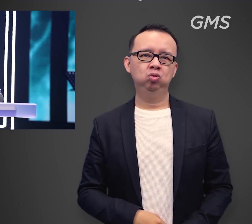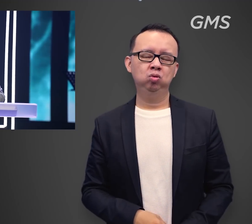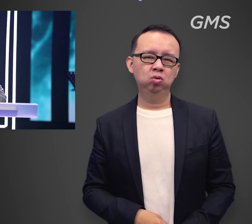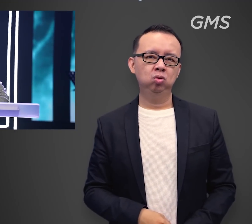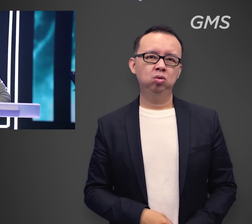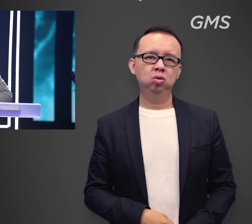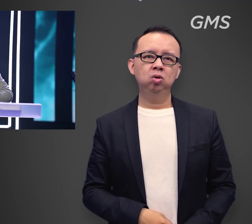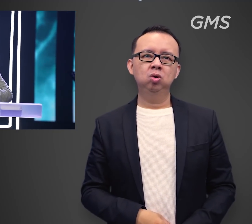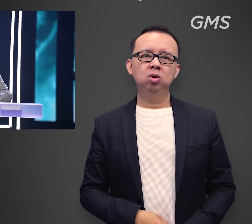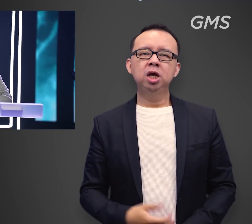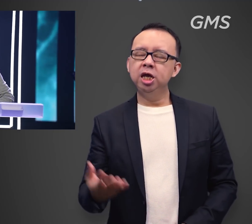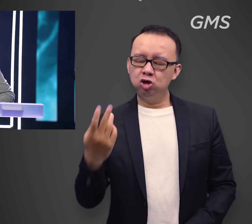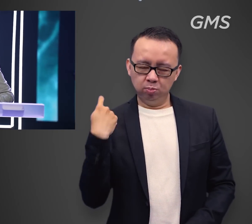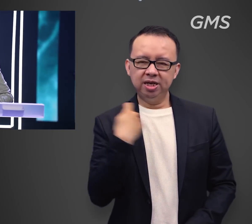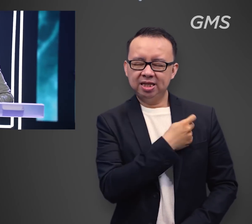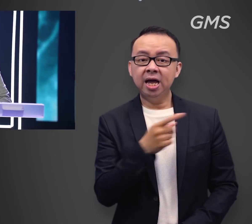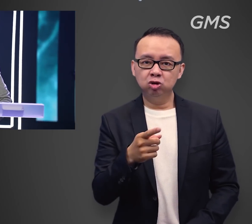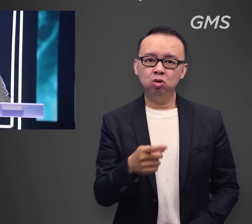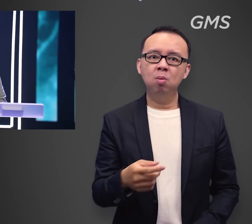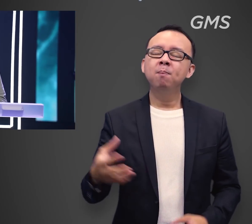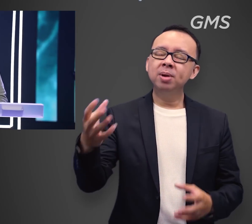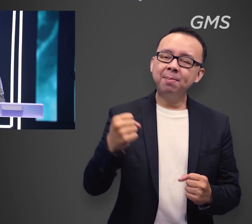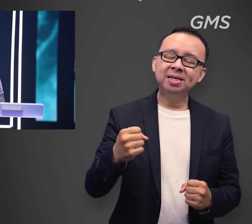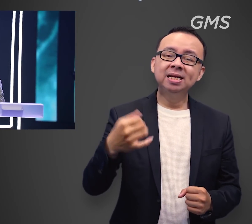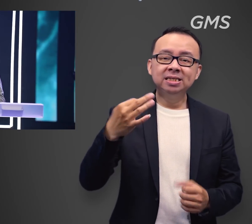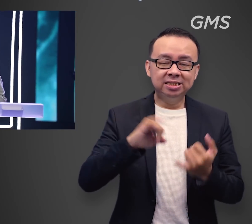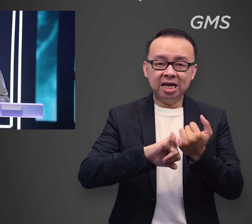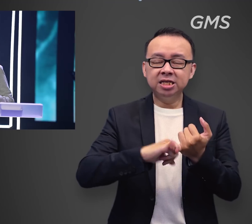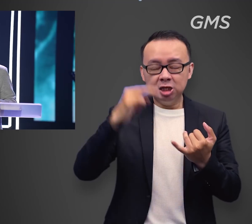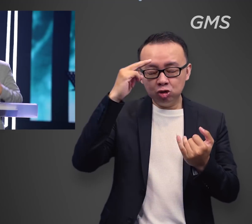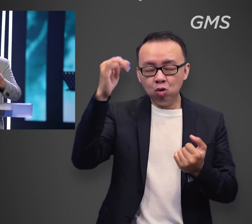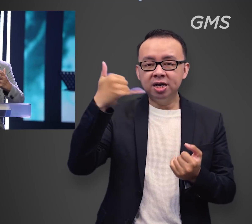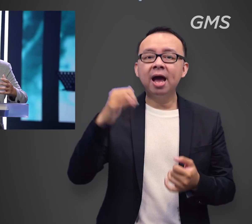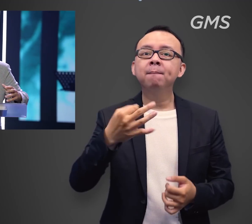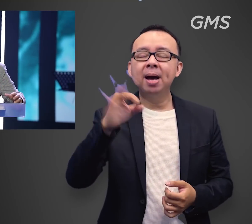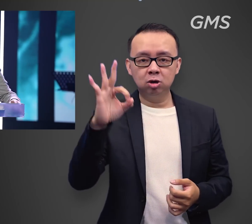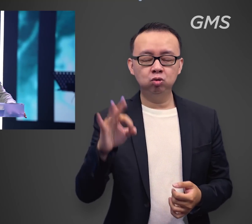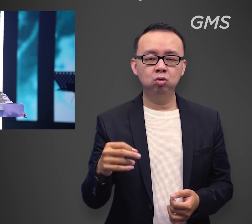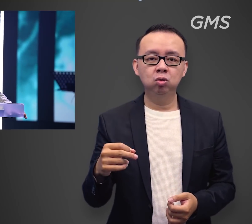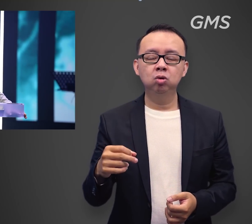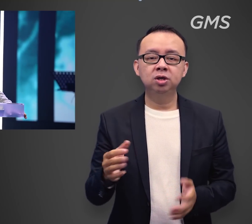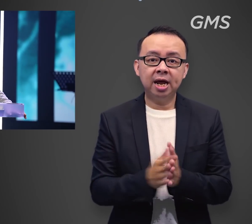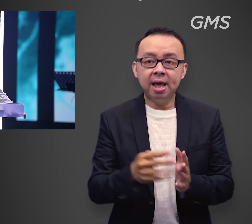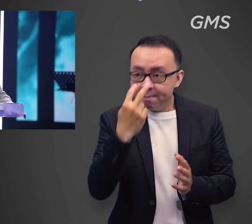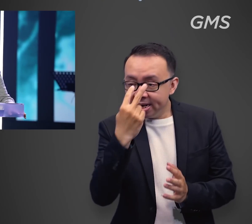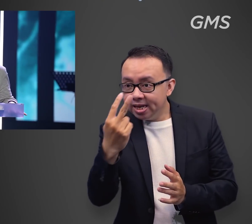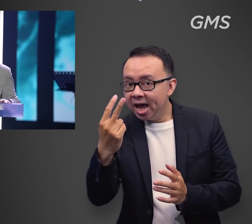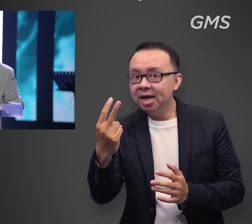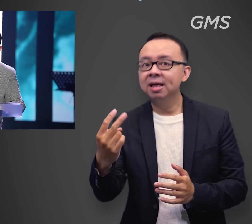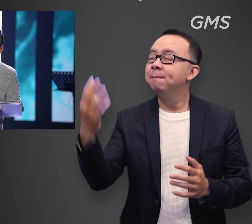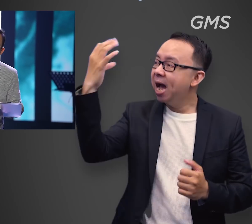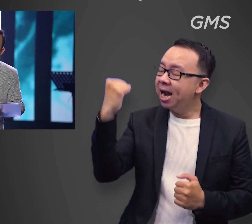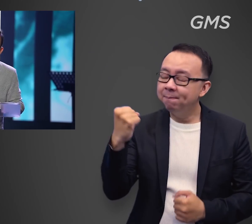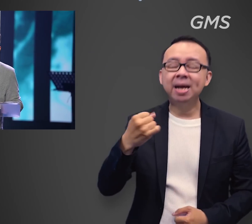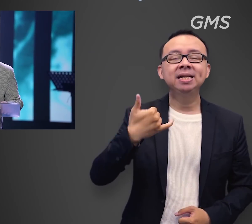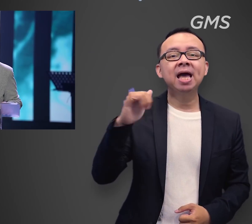janji Tuhan, dan janji Tuhan itu akan menggerakkan sebuah semangat untuk kita ini melihat sebuah pengharapan dalam hidup kita. Saya ketemu dengan banyak